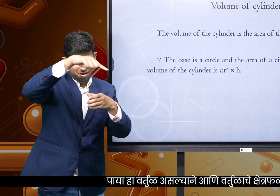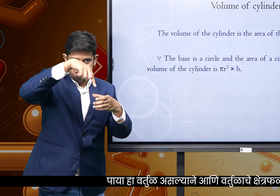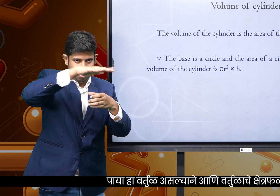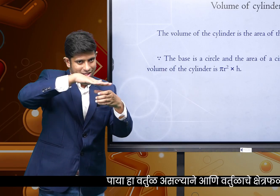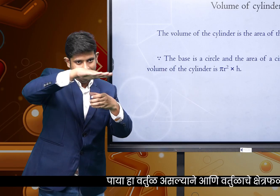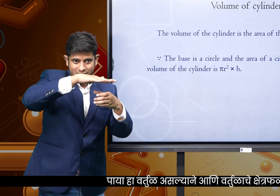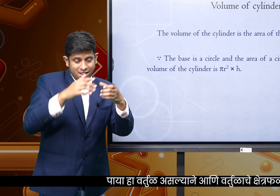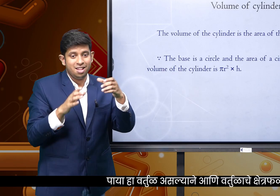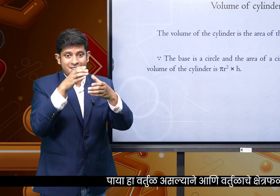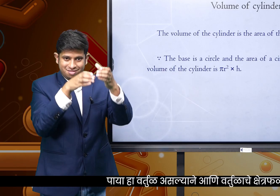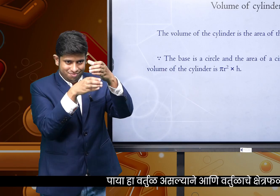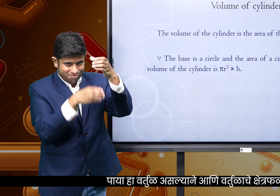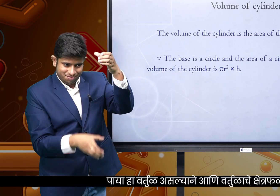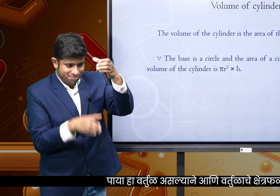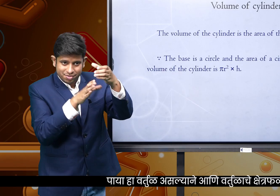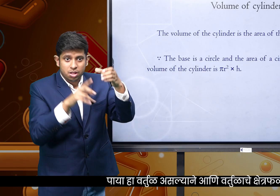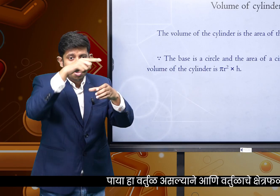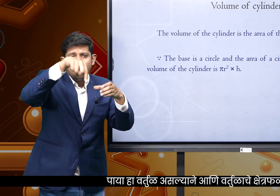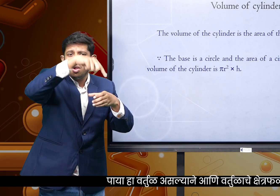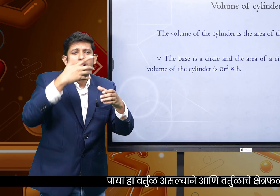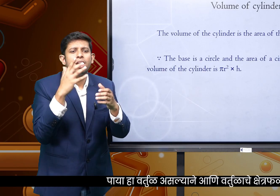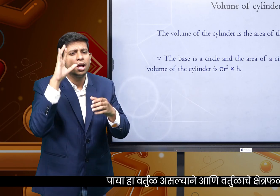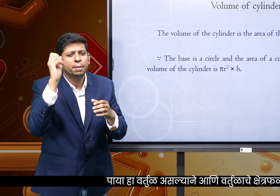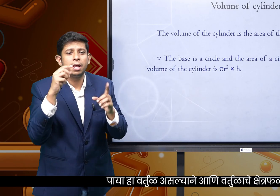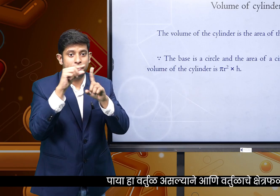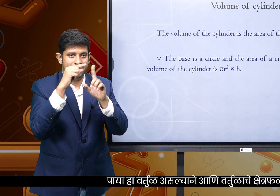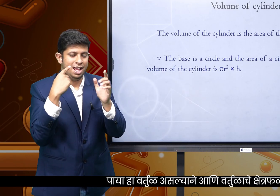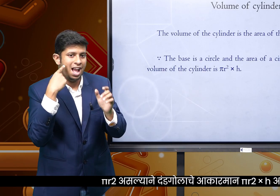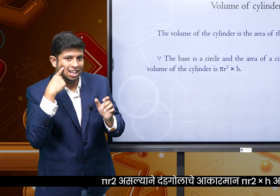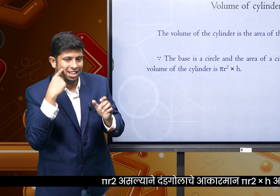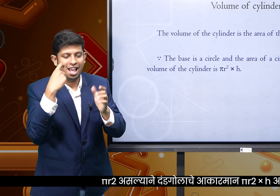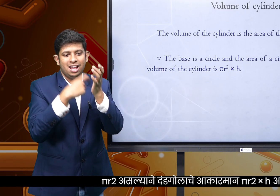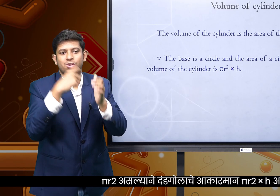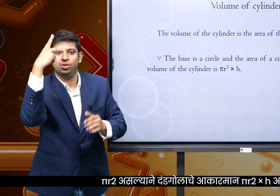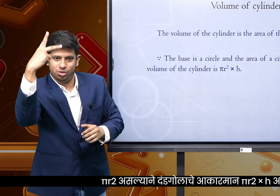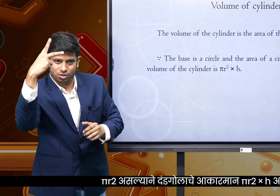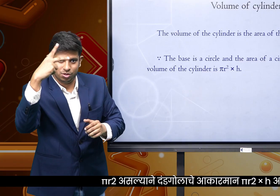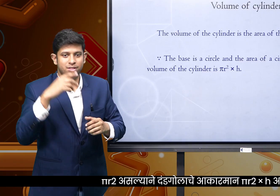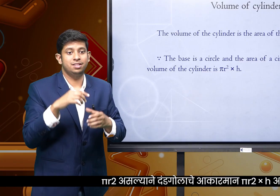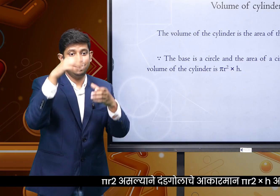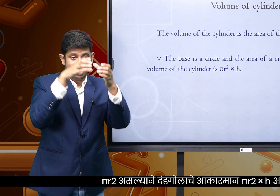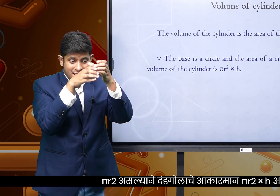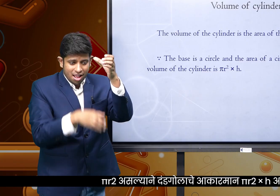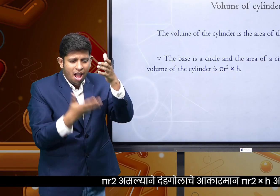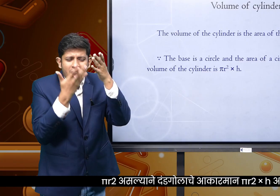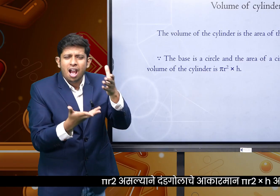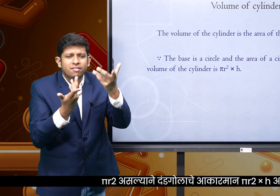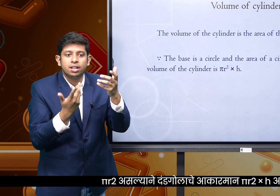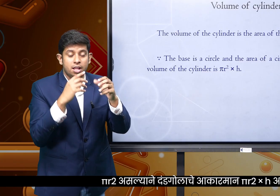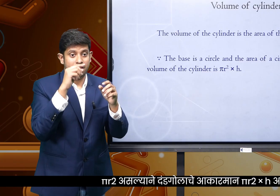पाया हा वर्तुळ असल्याने आणि वर्तुळाचे क्षेत्रफळ पायार वर्ग असल्याने दंडगोलाचे आकारमान पायार वर्ग गुणिले